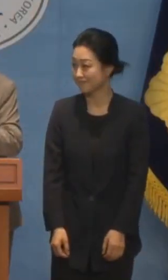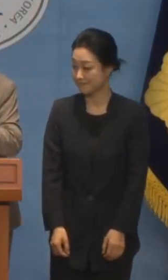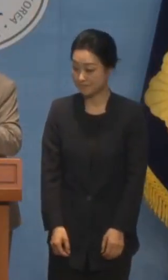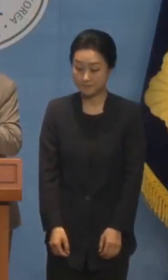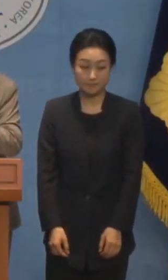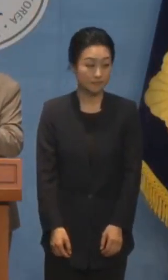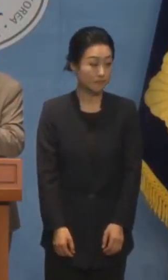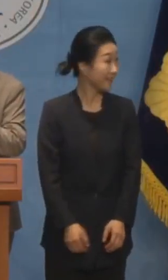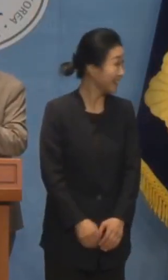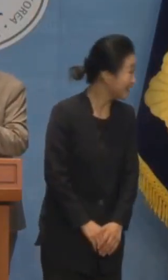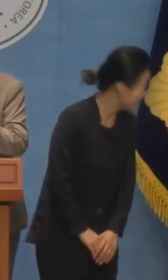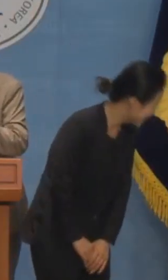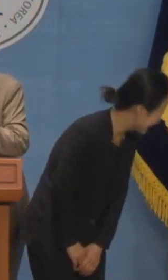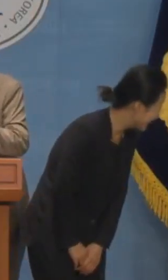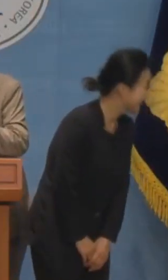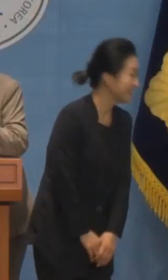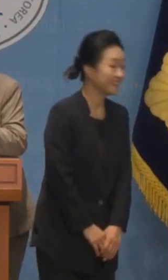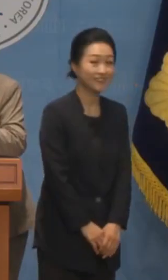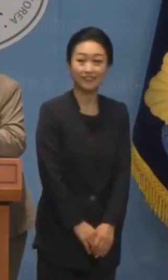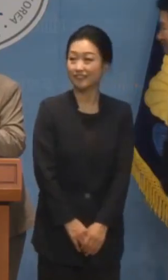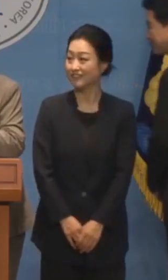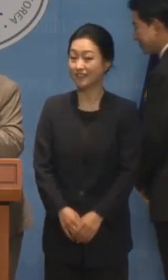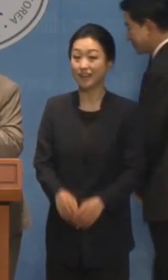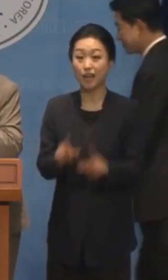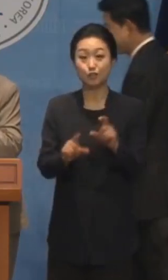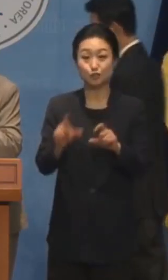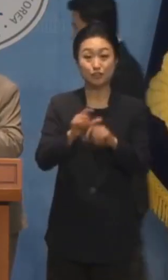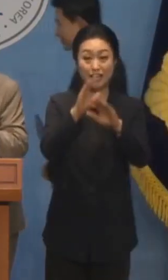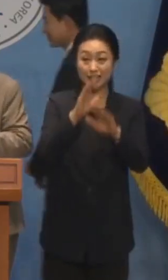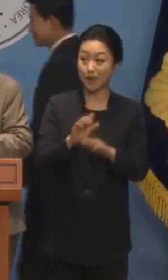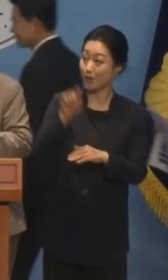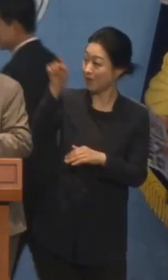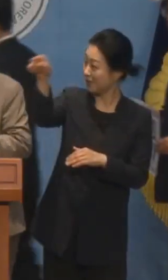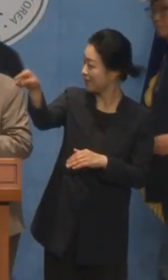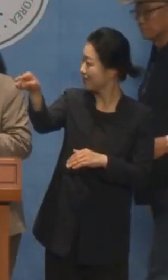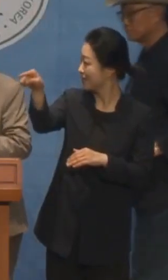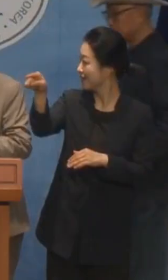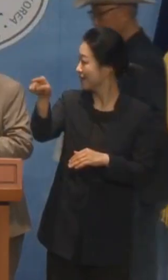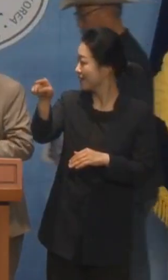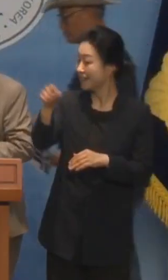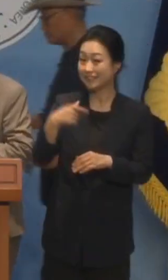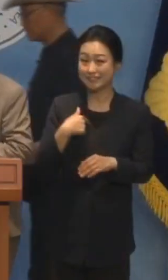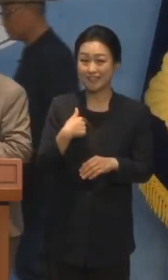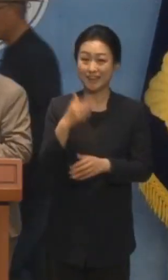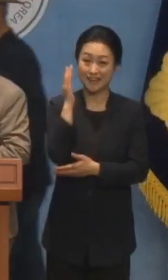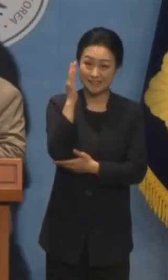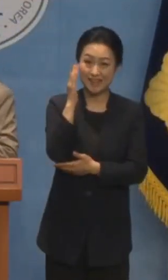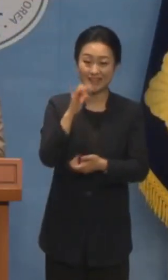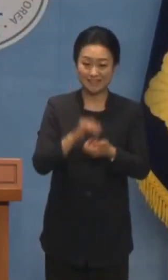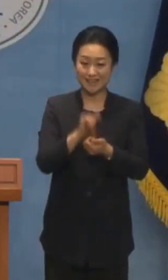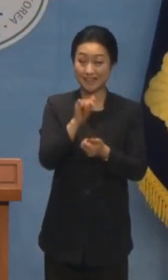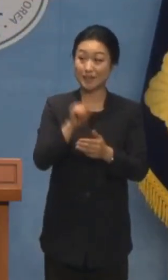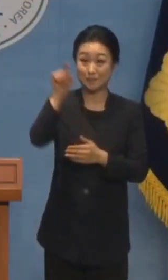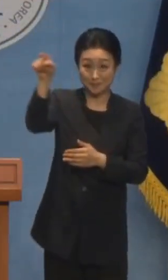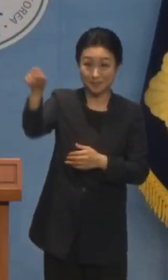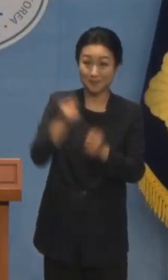제가 추가 내용을 브리핑 룸에서 좀 하겠습니다. 여기서는 제가 제한이 있기 때문에